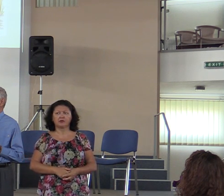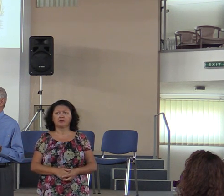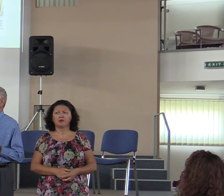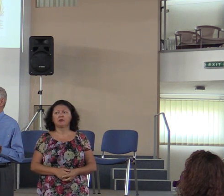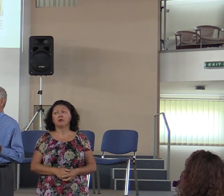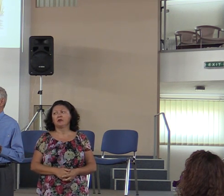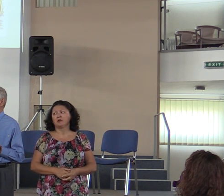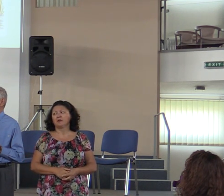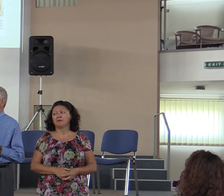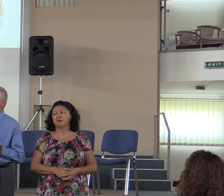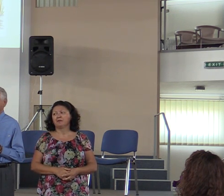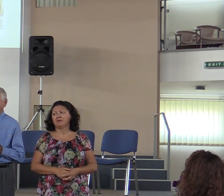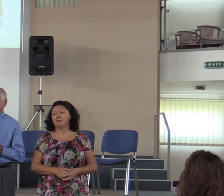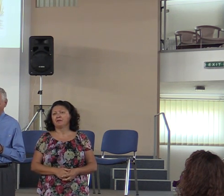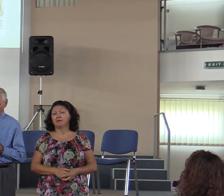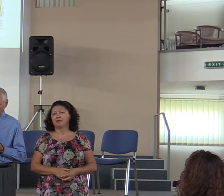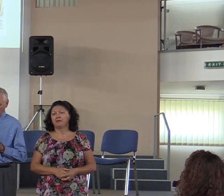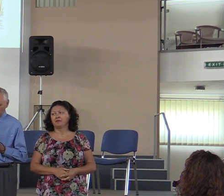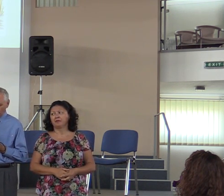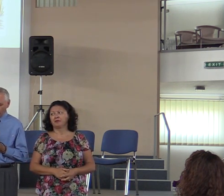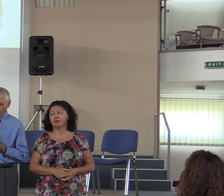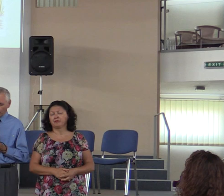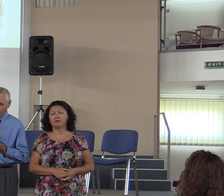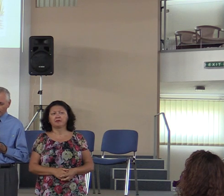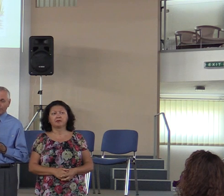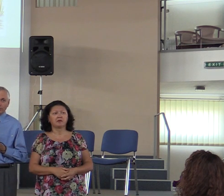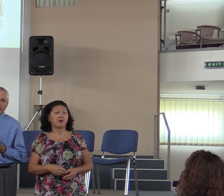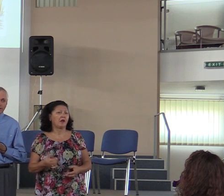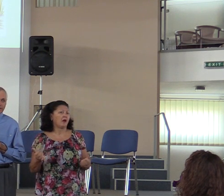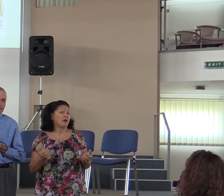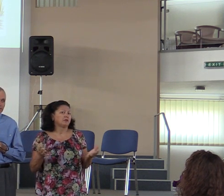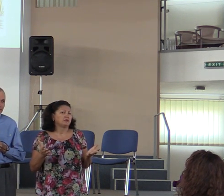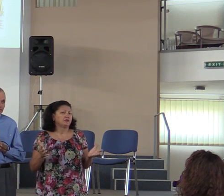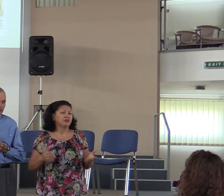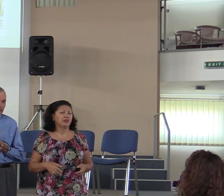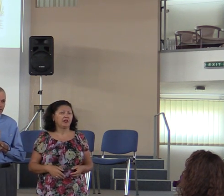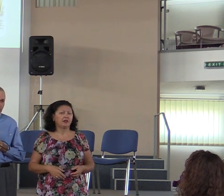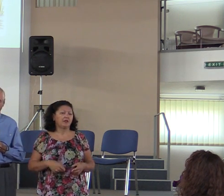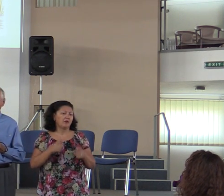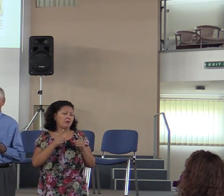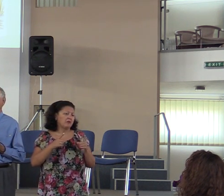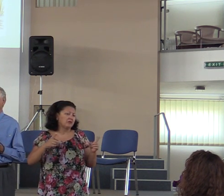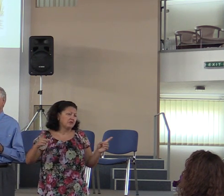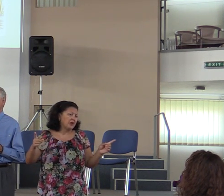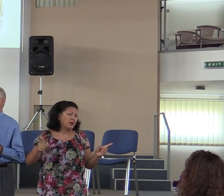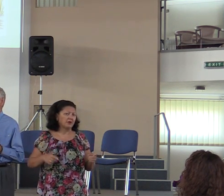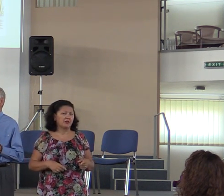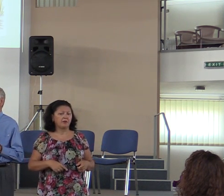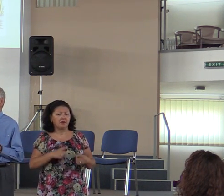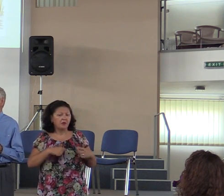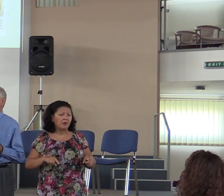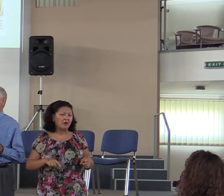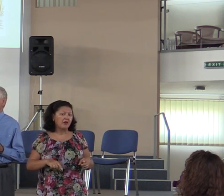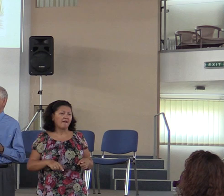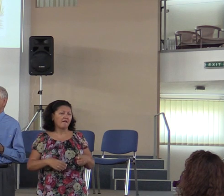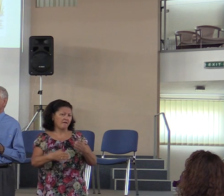what would distinguish us from other people? Cu ce ne vom deosebi noi de ceilalți oameni? Why would we